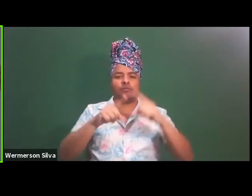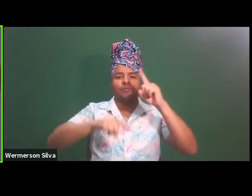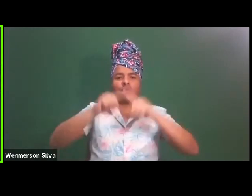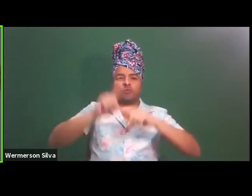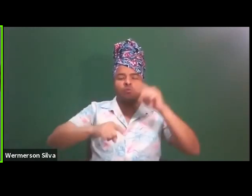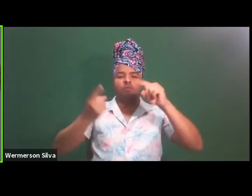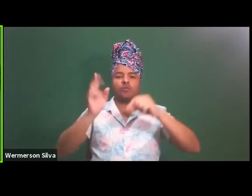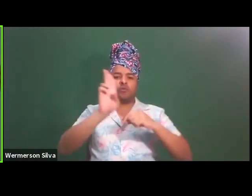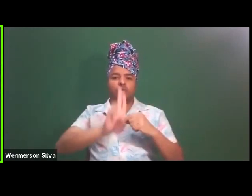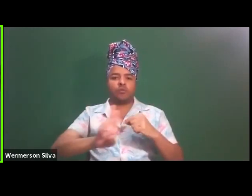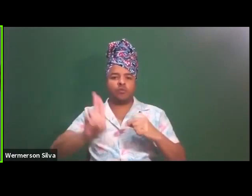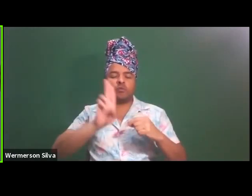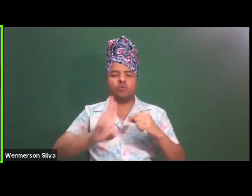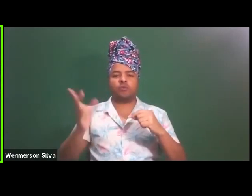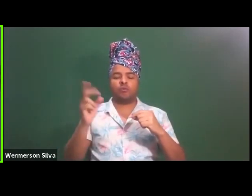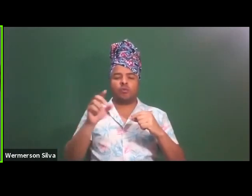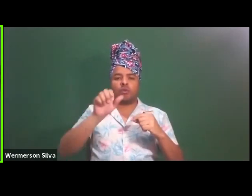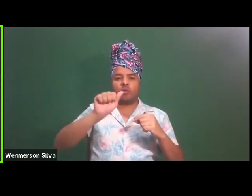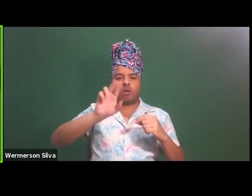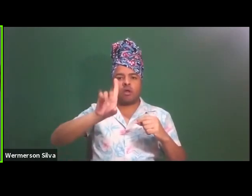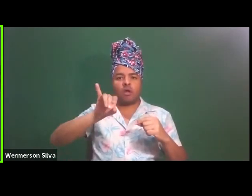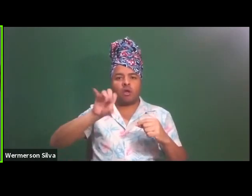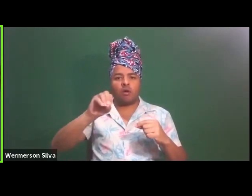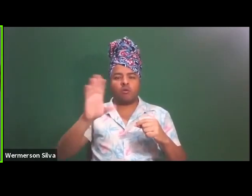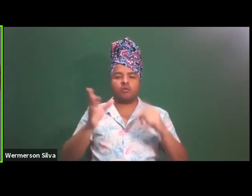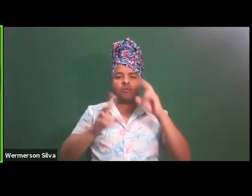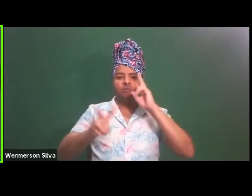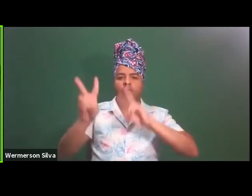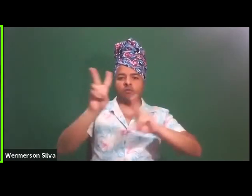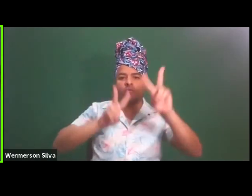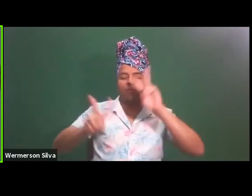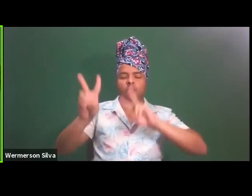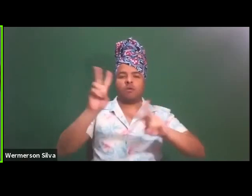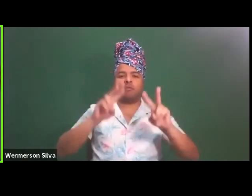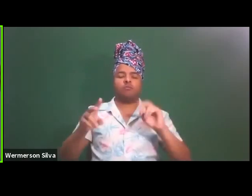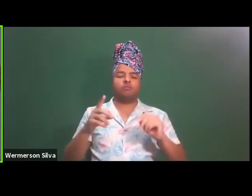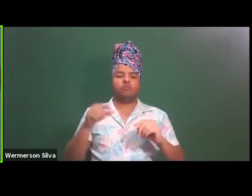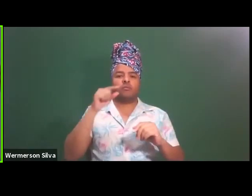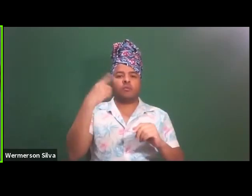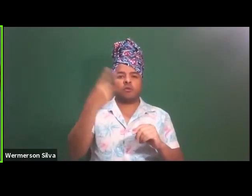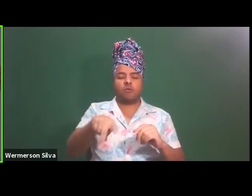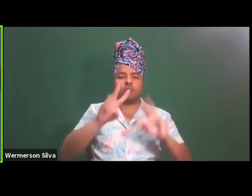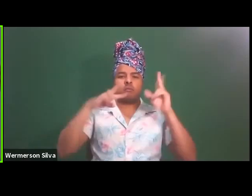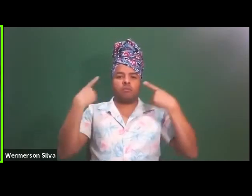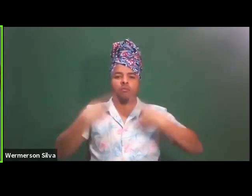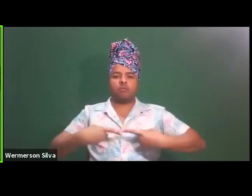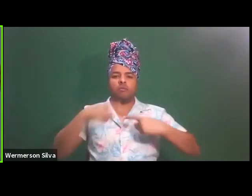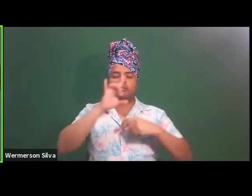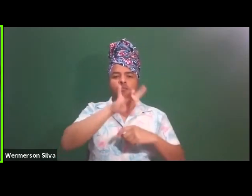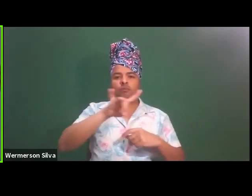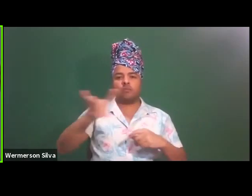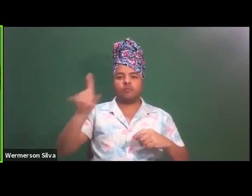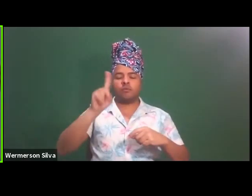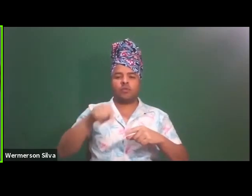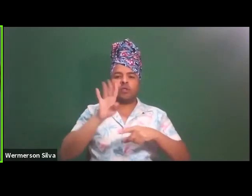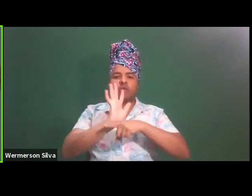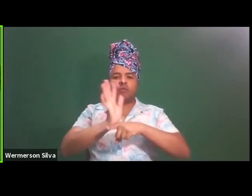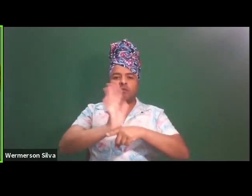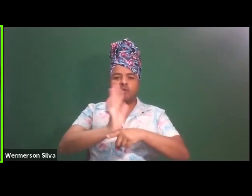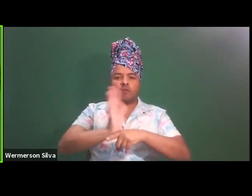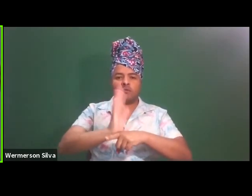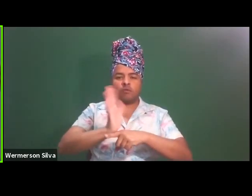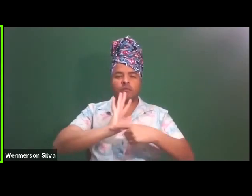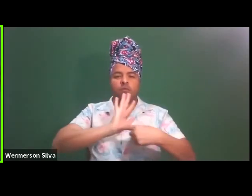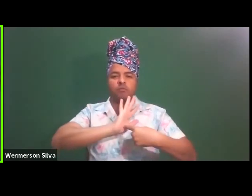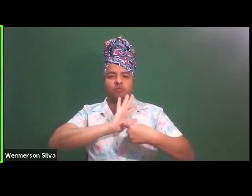instrumento audiovisual, onde traz para a humanidade um filme que apresenta